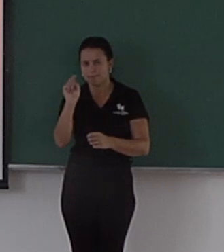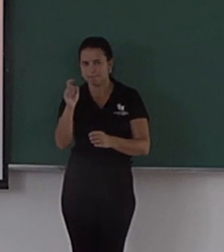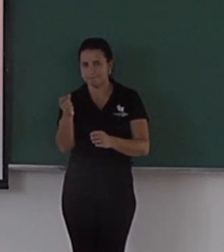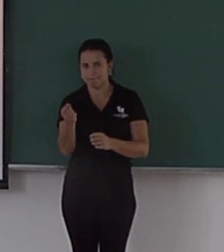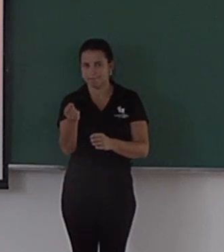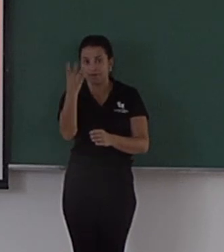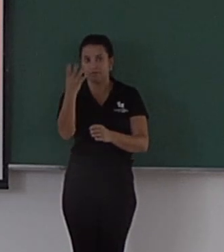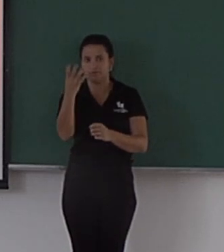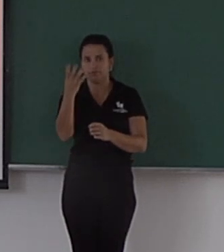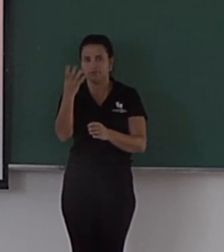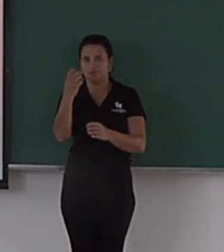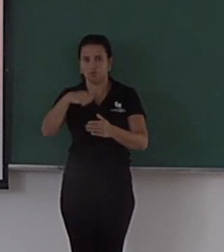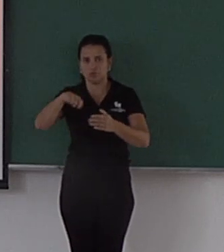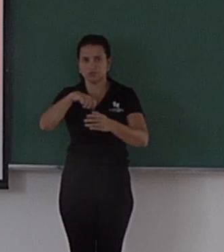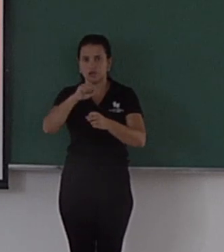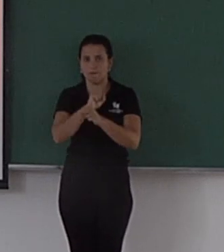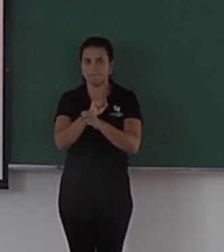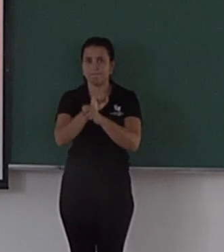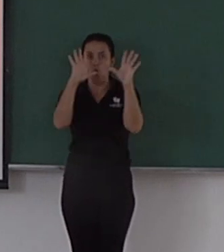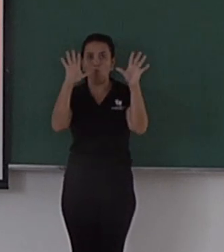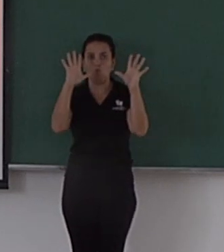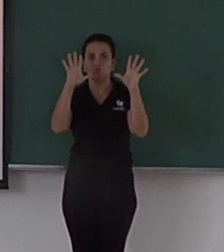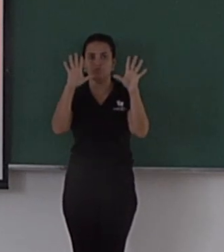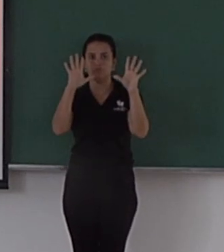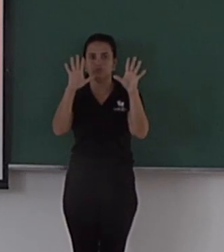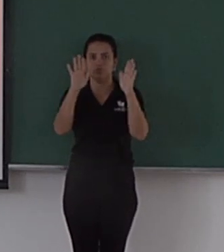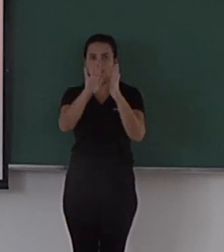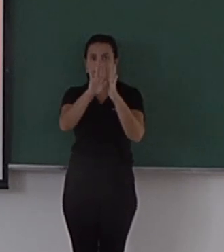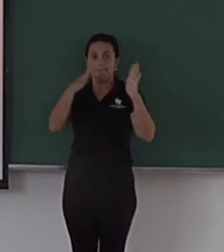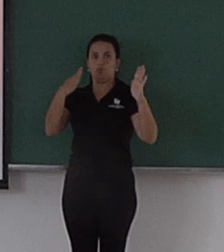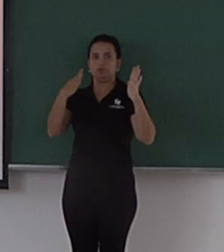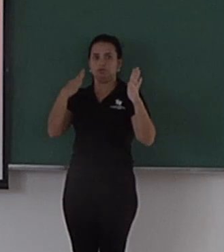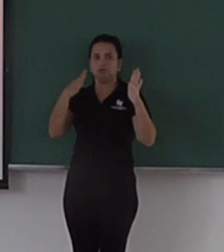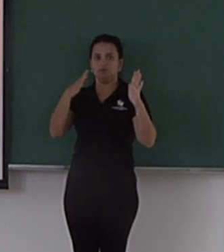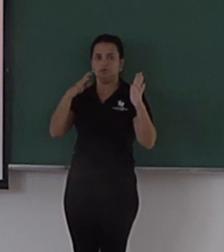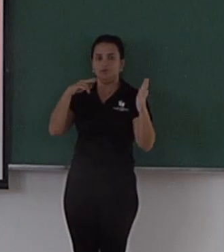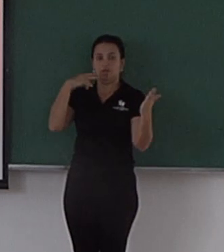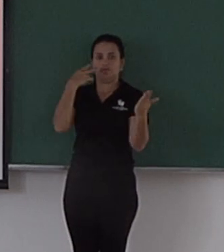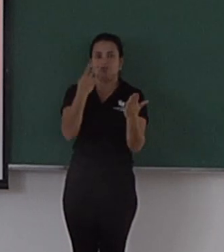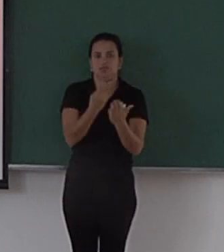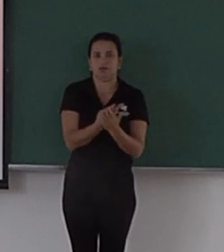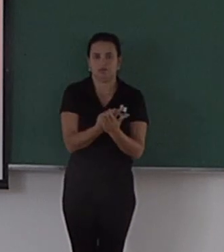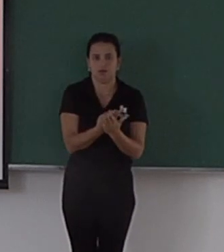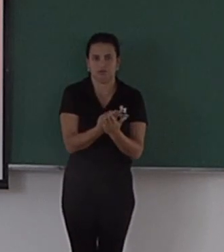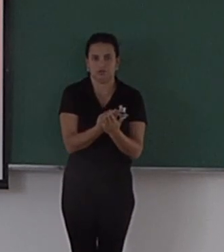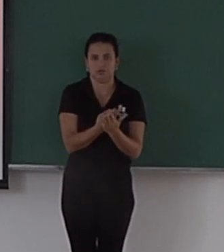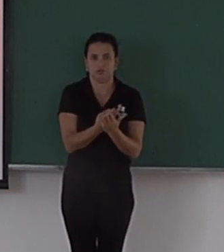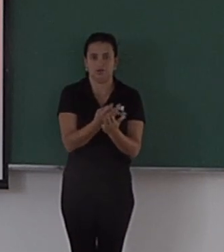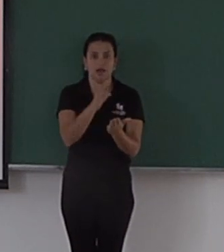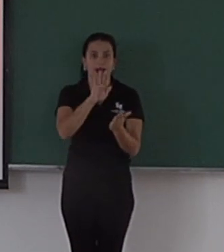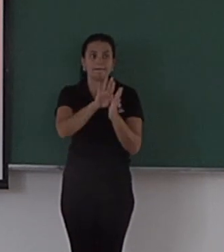interruptor e a cozinha explodiu. E a porta foi arrancada e ela ficou deitada em cima da porta e a porta